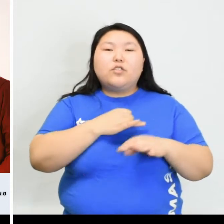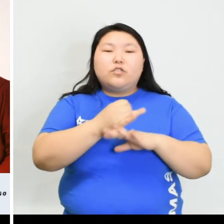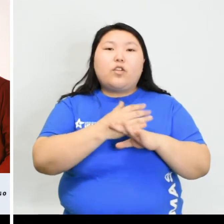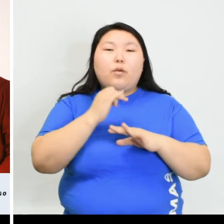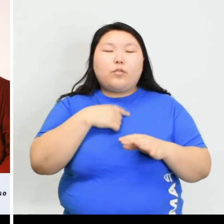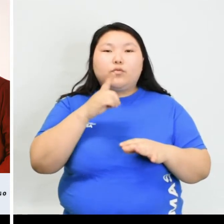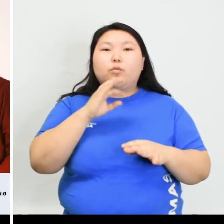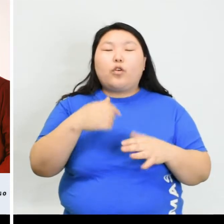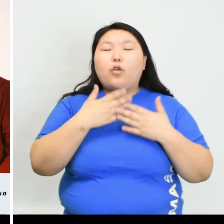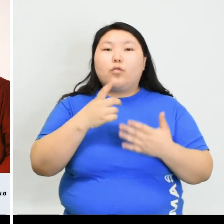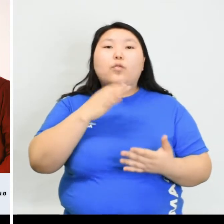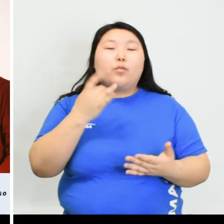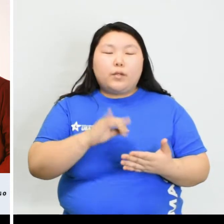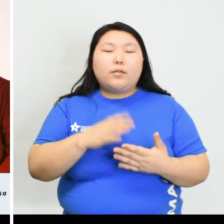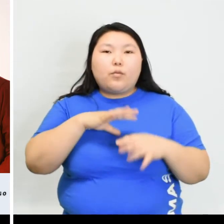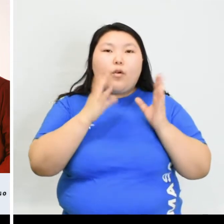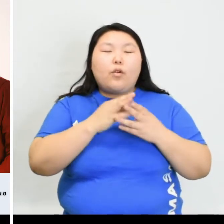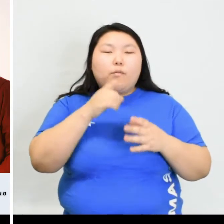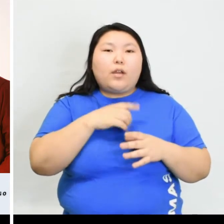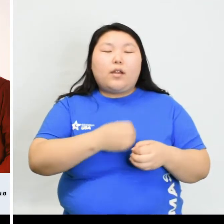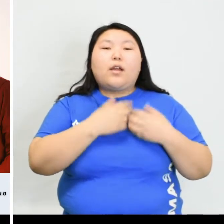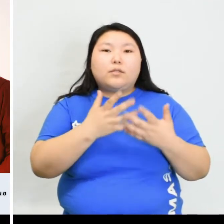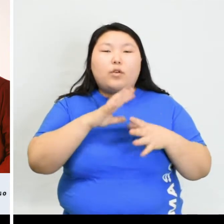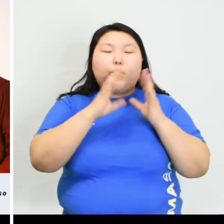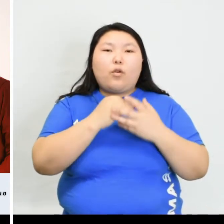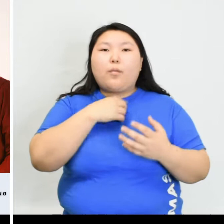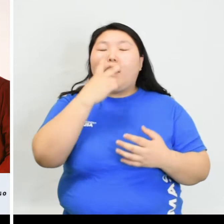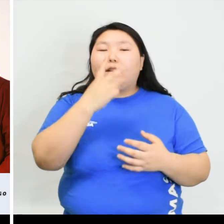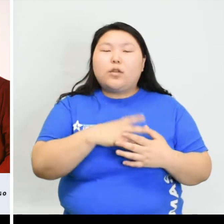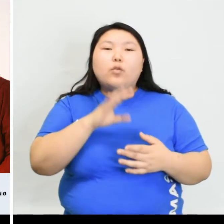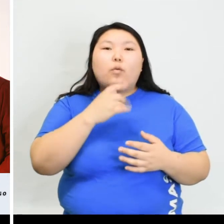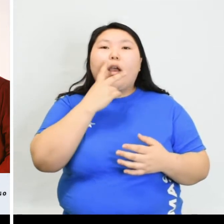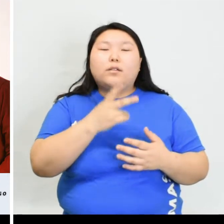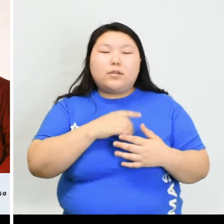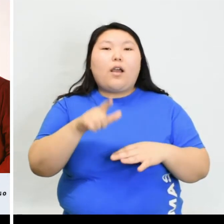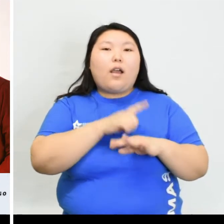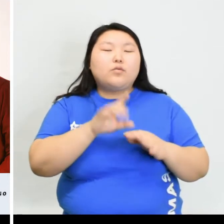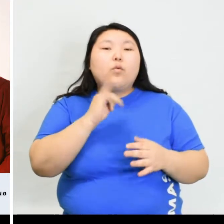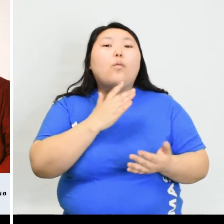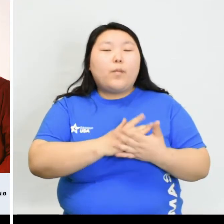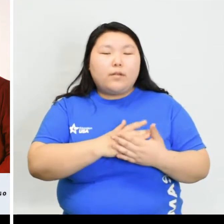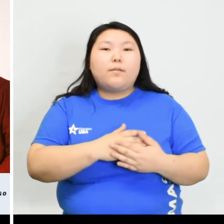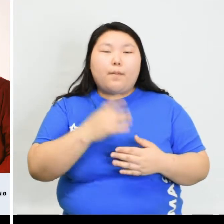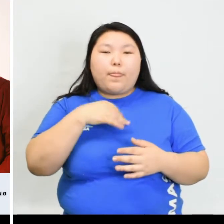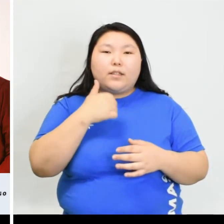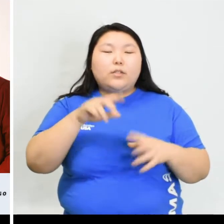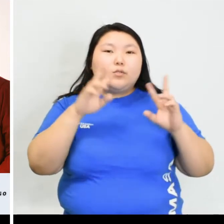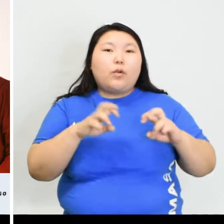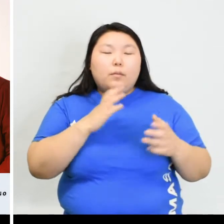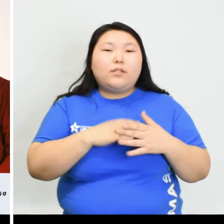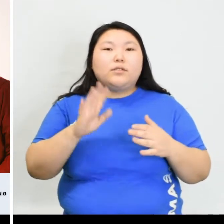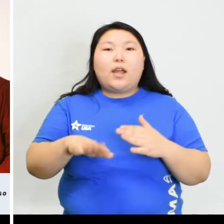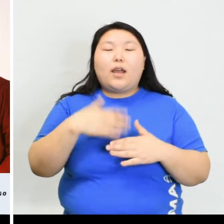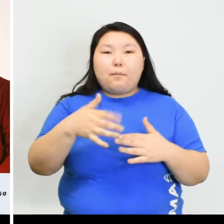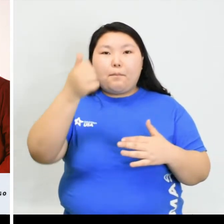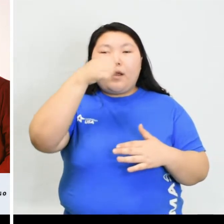бол зөвлөгөө өгмөргөө. Бүх юм ингээ гараад ирчихээд эхлээд бүх юм харчих. Юу гадар юу байна те гэдэг сайн судалж байгаа. Дараа